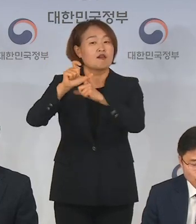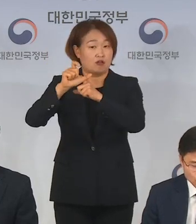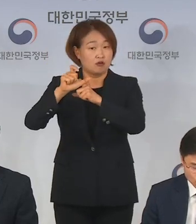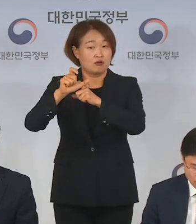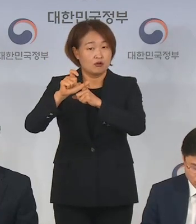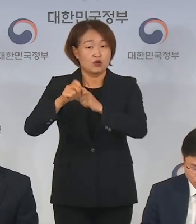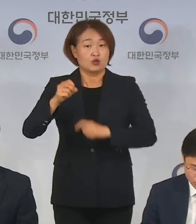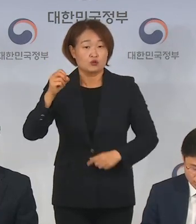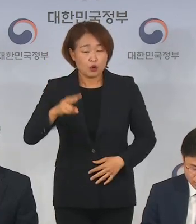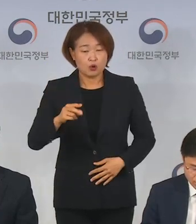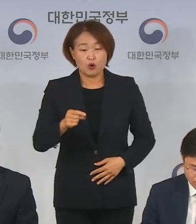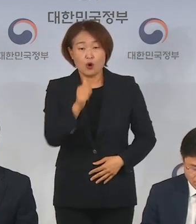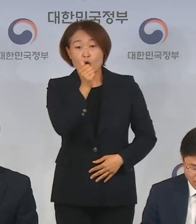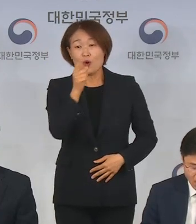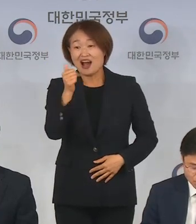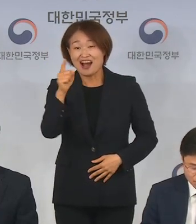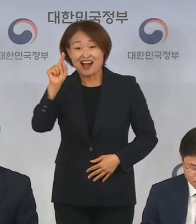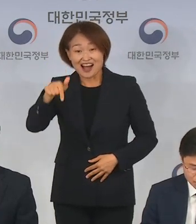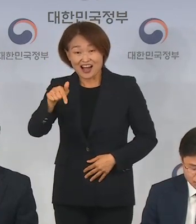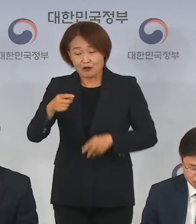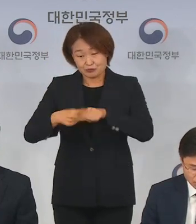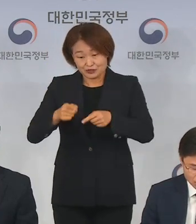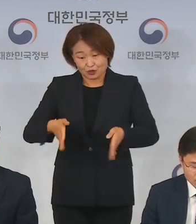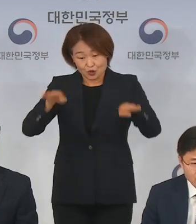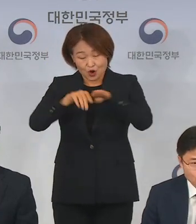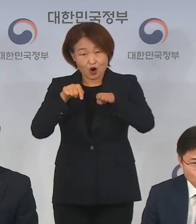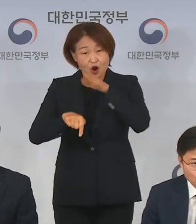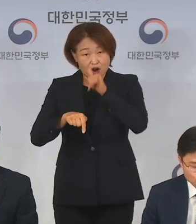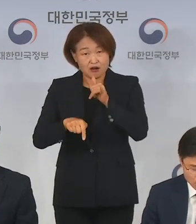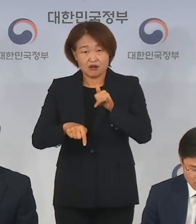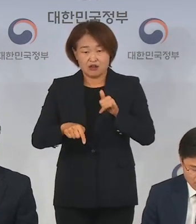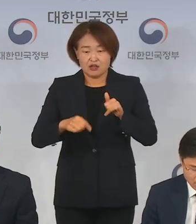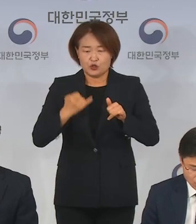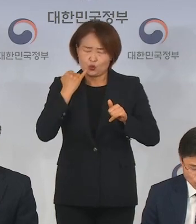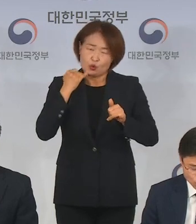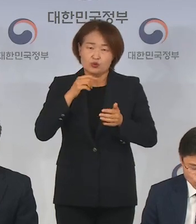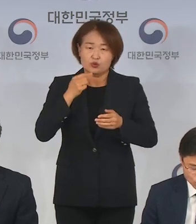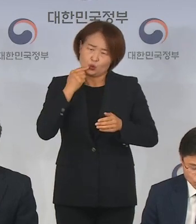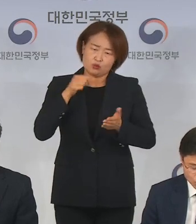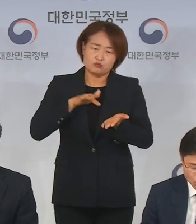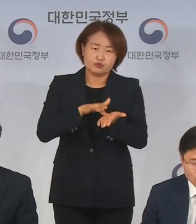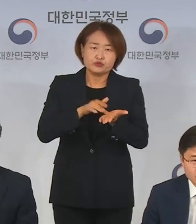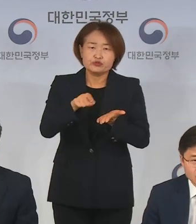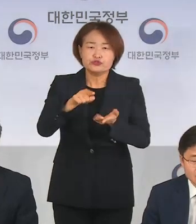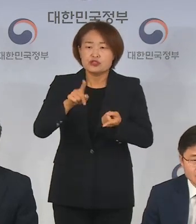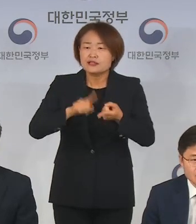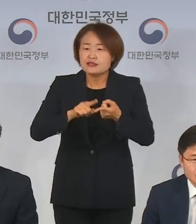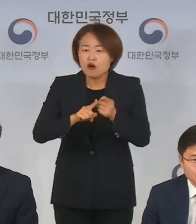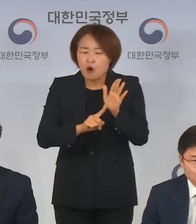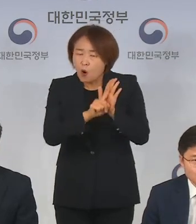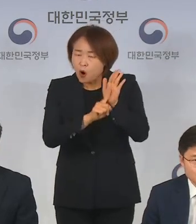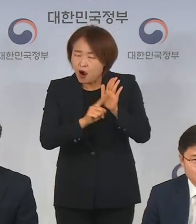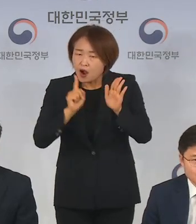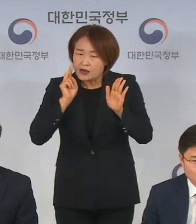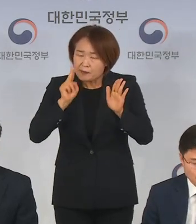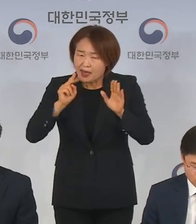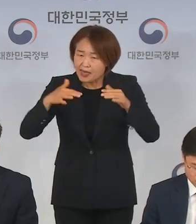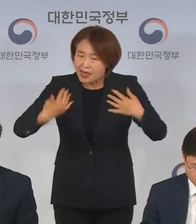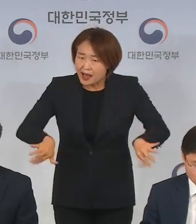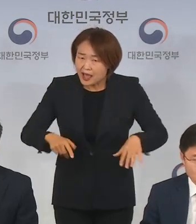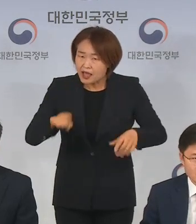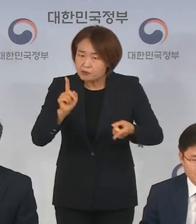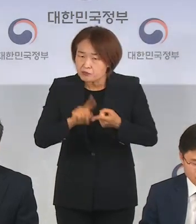화학 분석동에서 이루어지는 알프스 처리된 오염수의 농도 분석 결과 등을